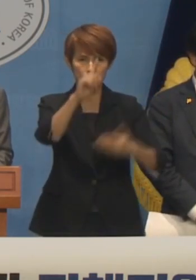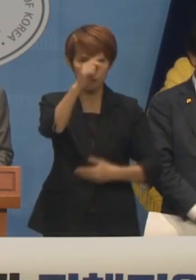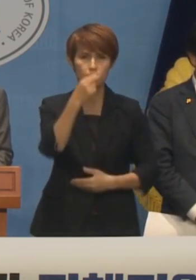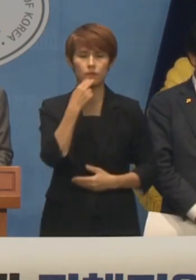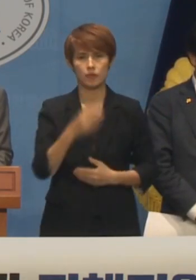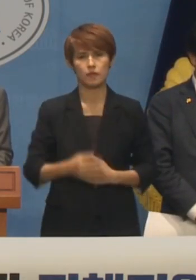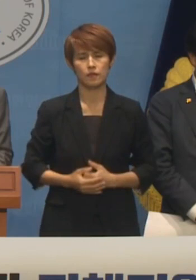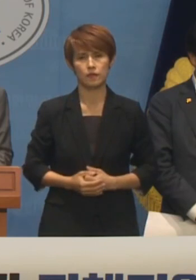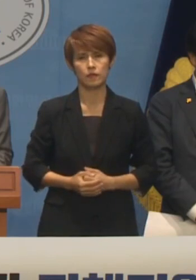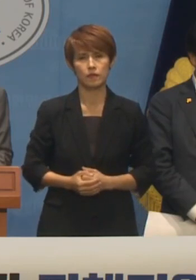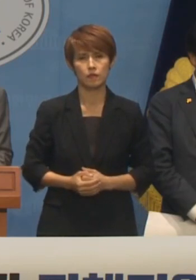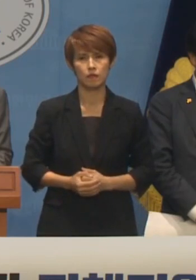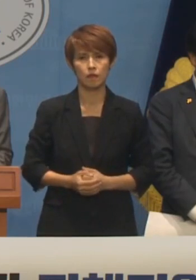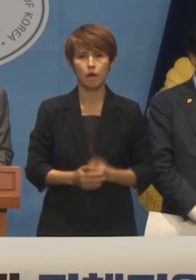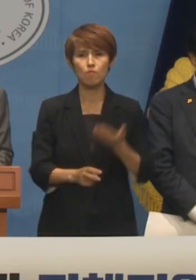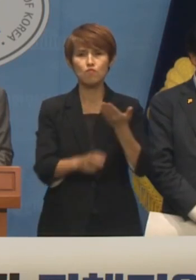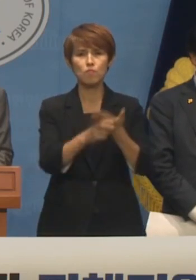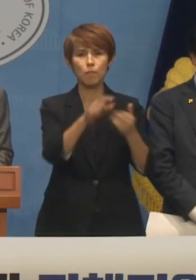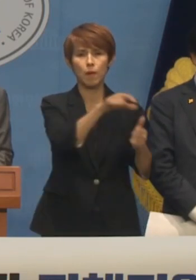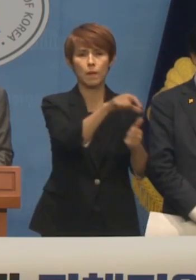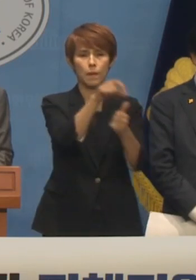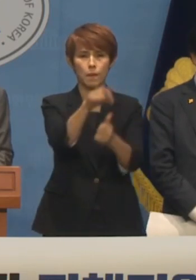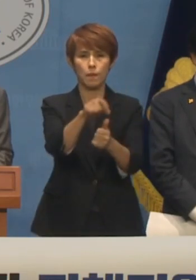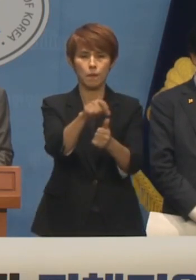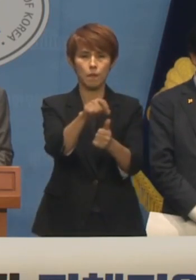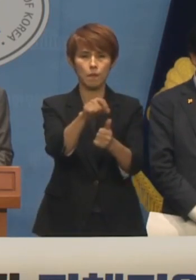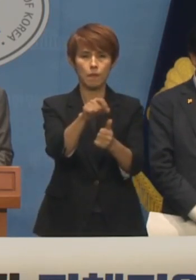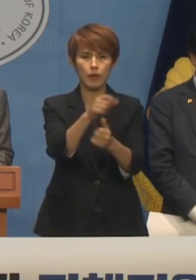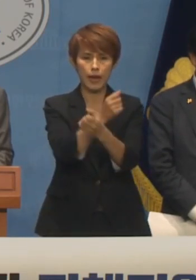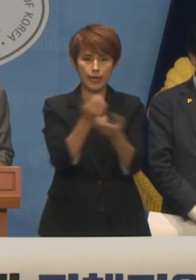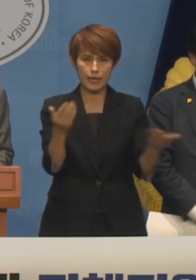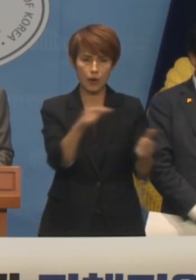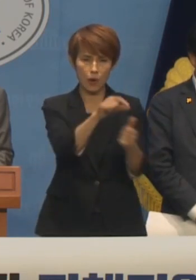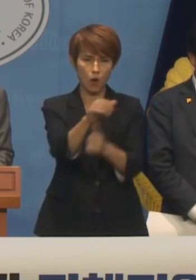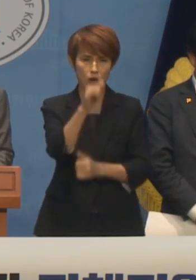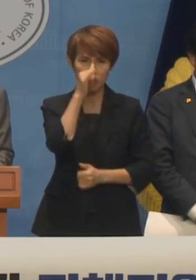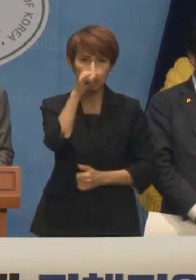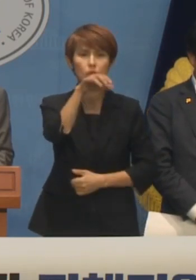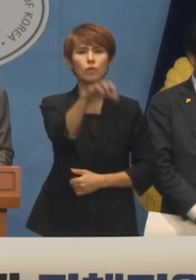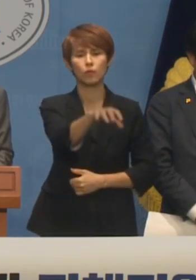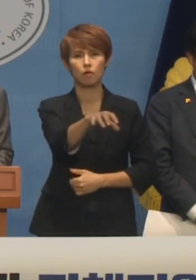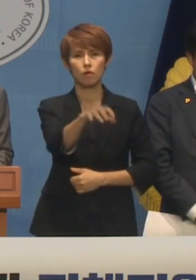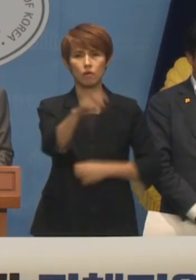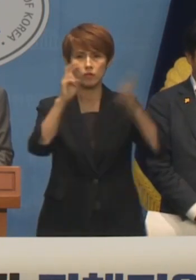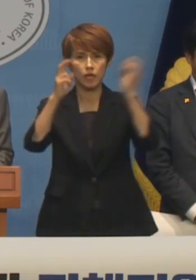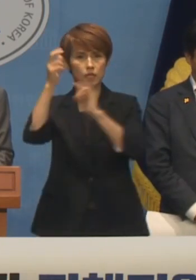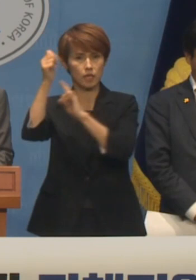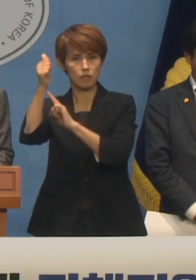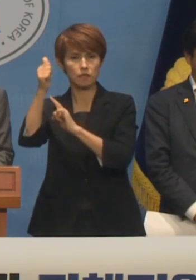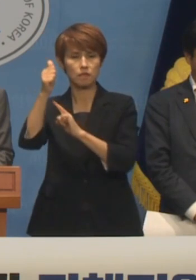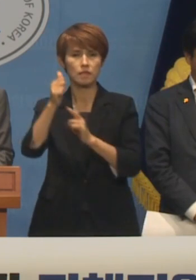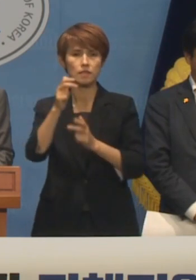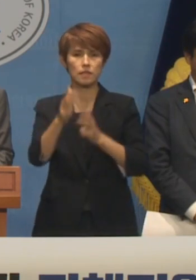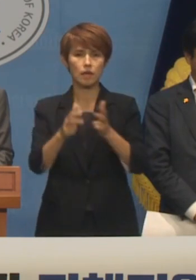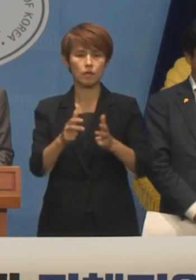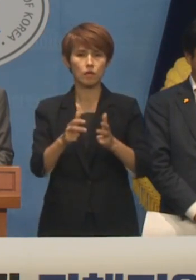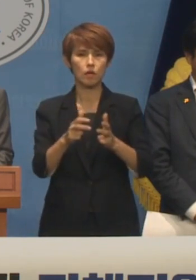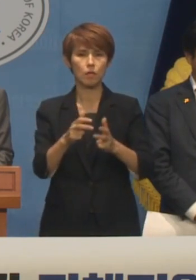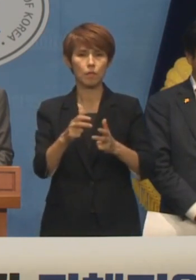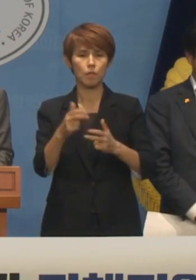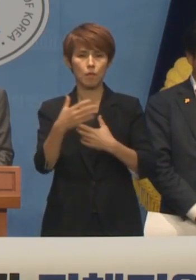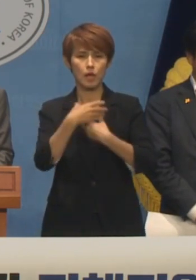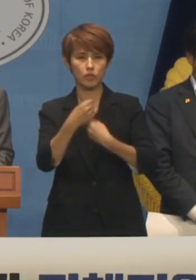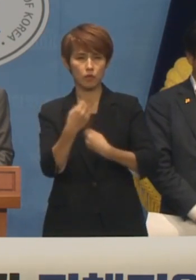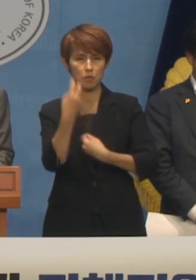없었다. 불법 파견과 일용직 고용이 만연한 현장에서 사업주는 산업안전보건 법령상의